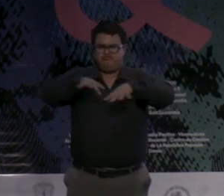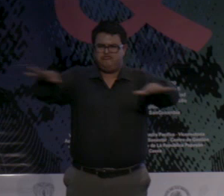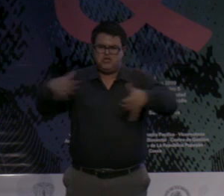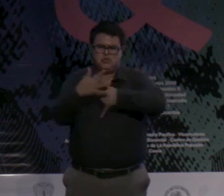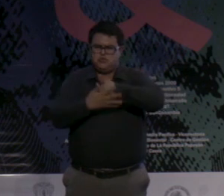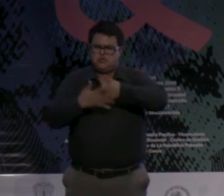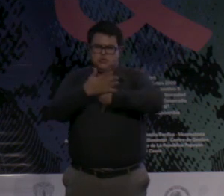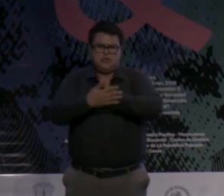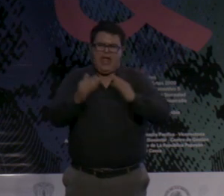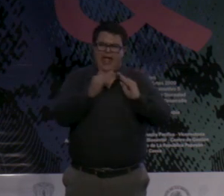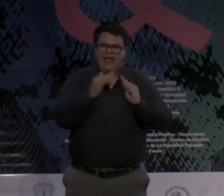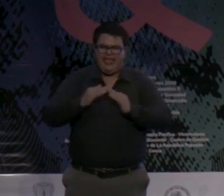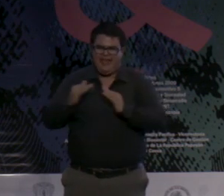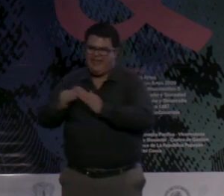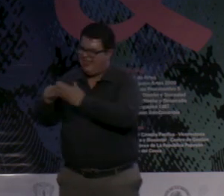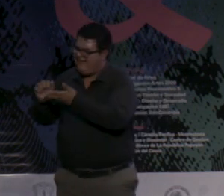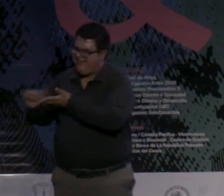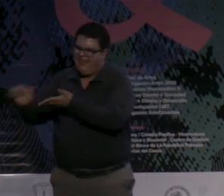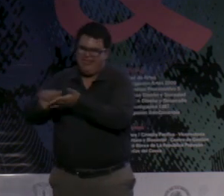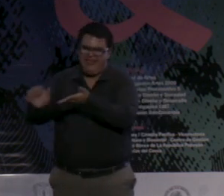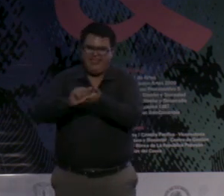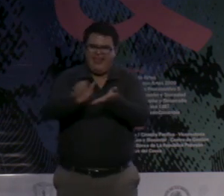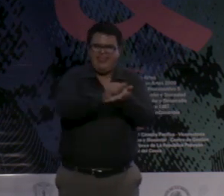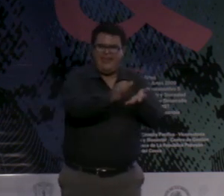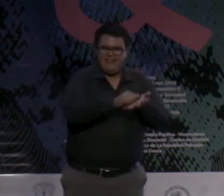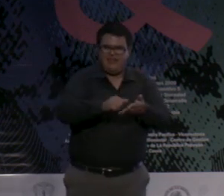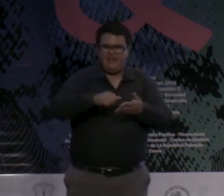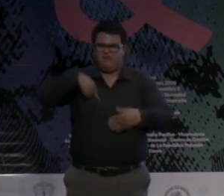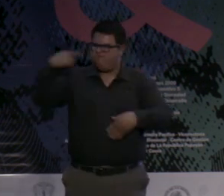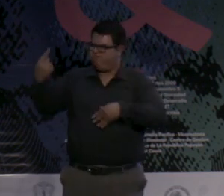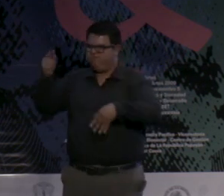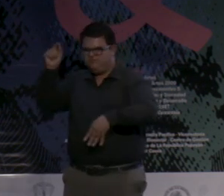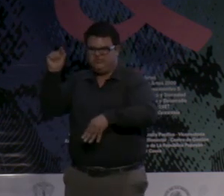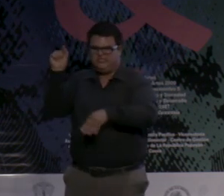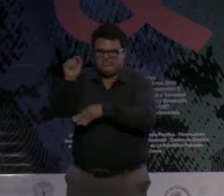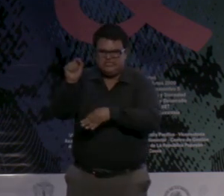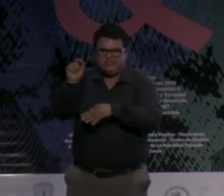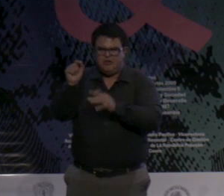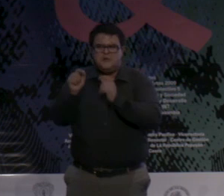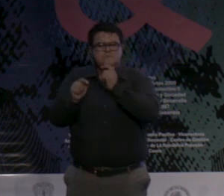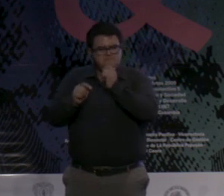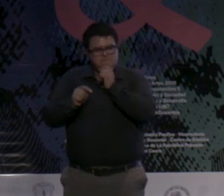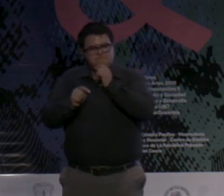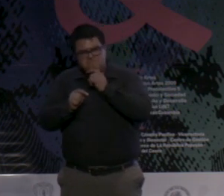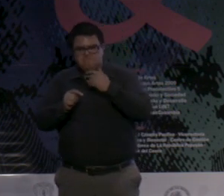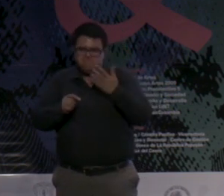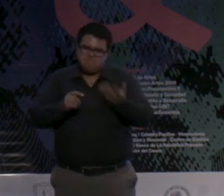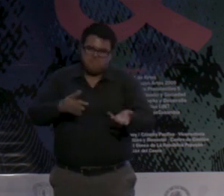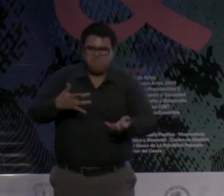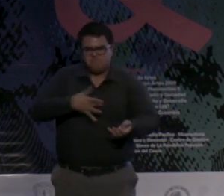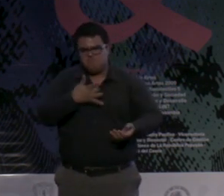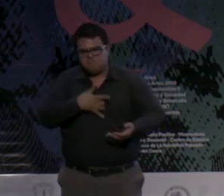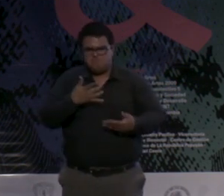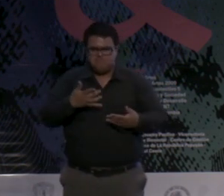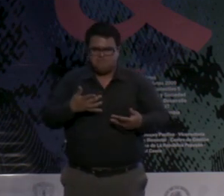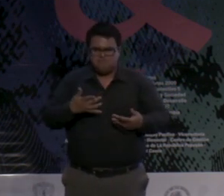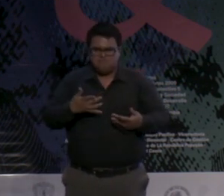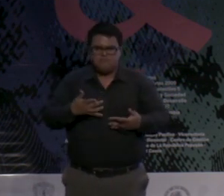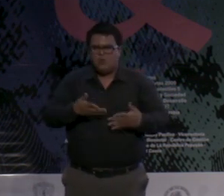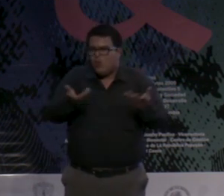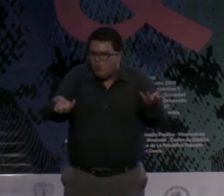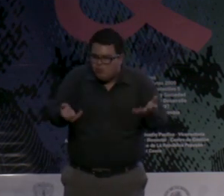entrega de viviendas frente a los recelos o a las críticas que tuvieron esos planes de viviendas gratis, pues expresaba de qué